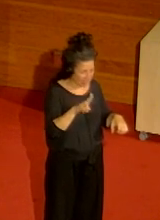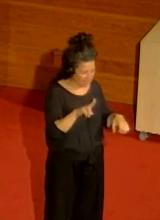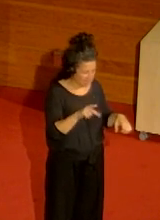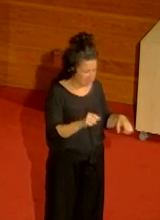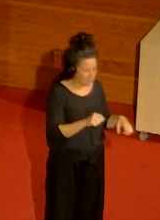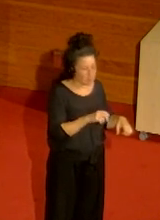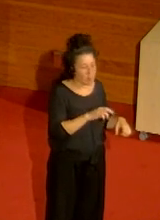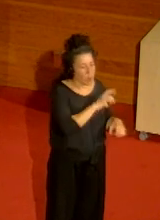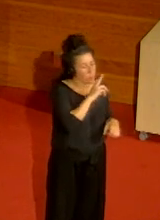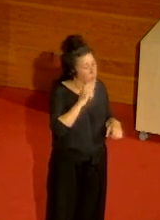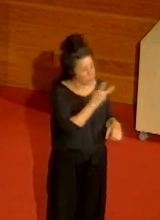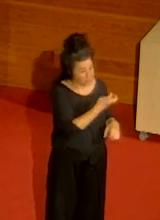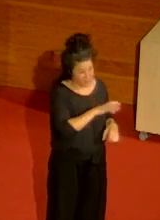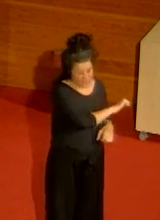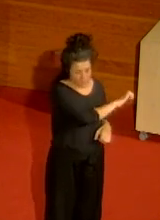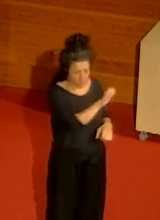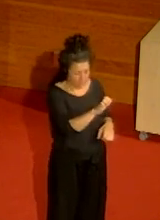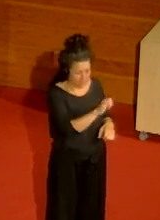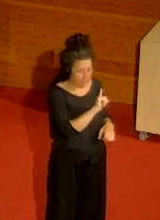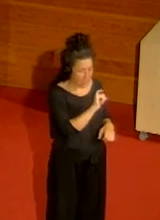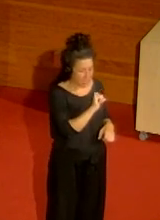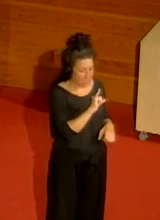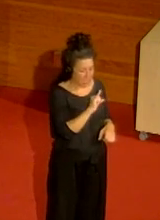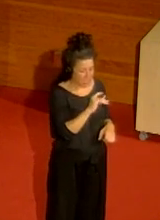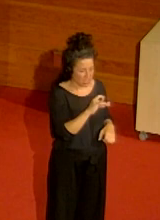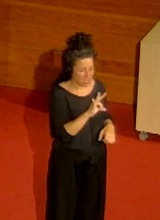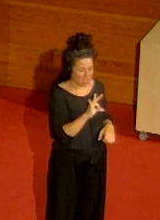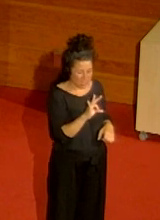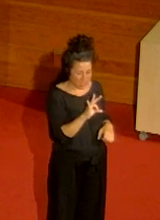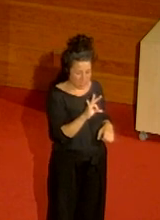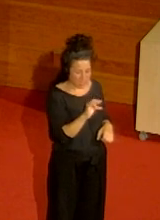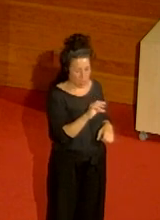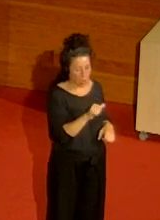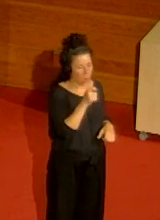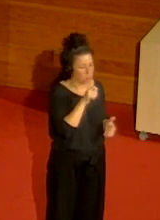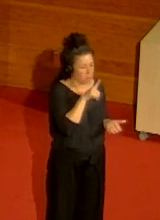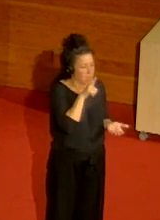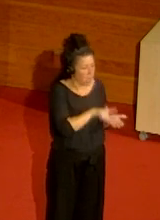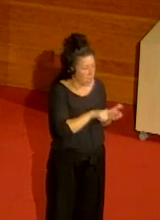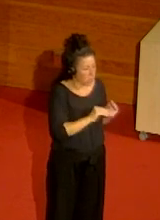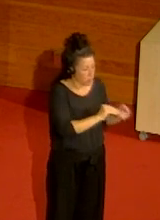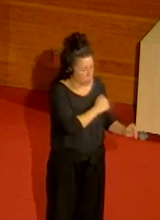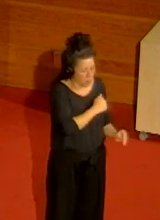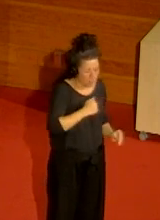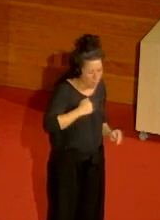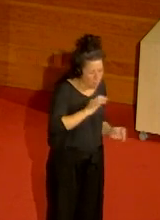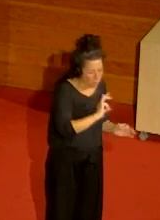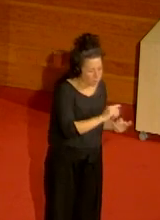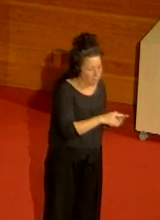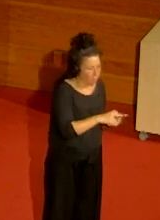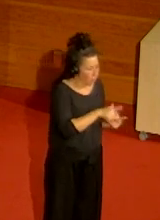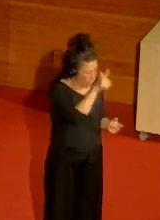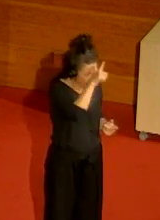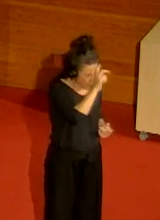y hablaban en Europa el gidis o las lenguas locales de los países donde estaban del de Polonia o el Alemán o lo que fuera